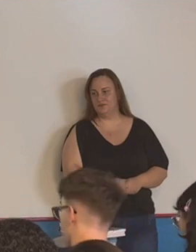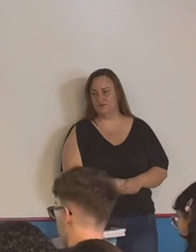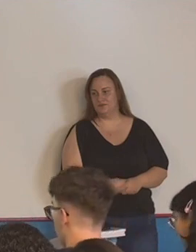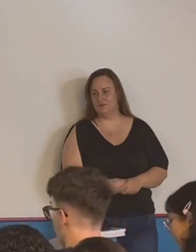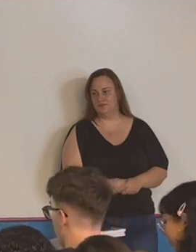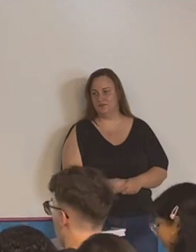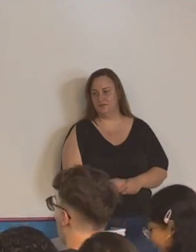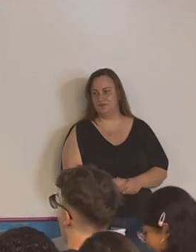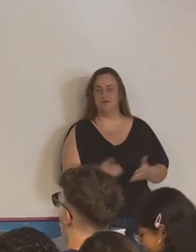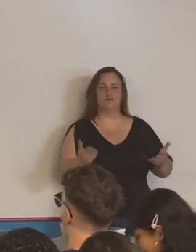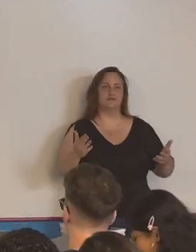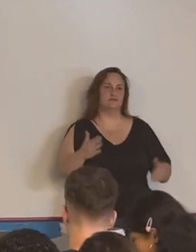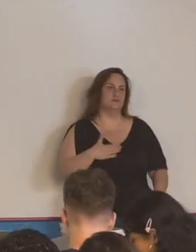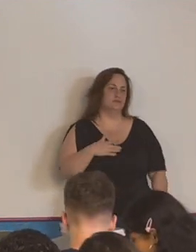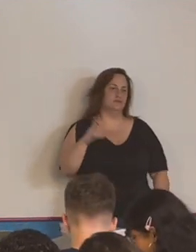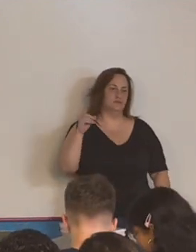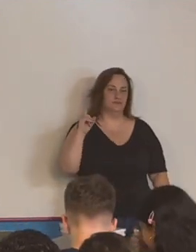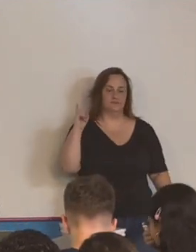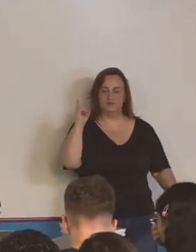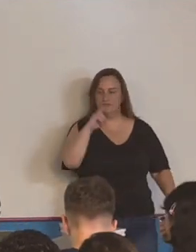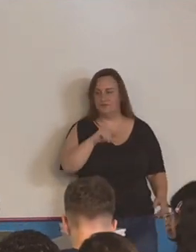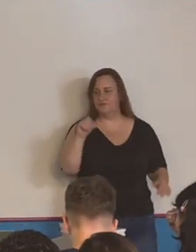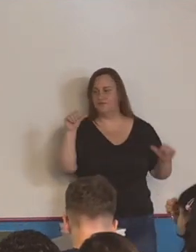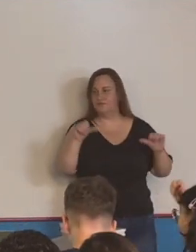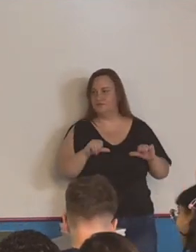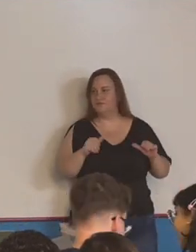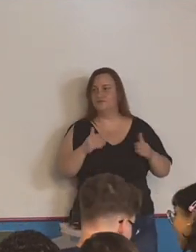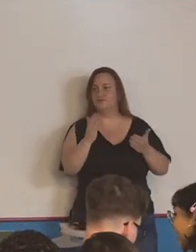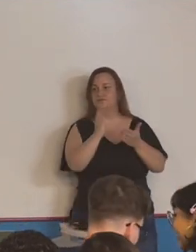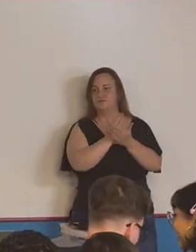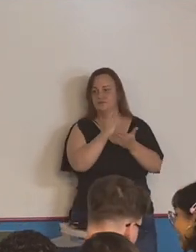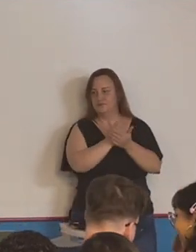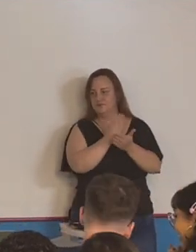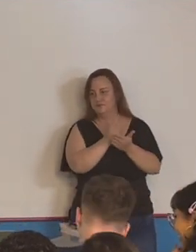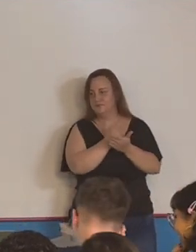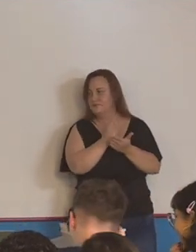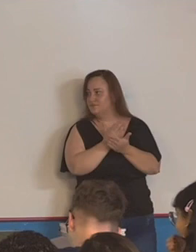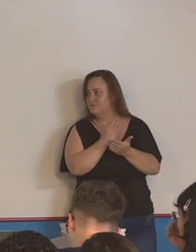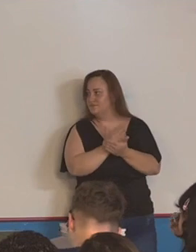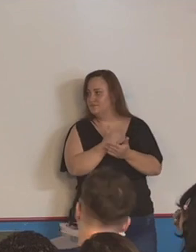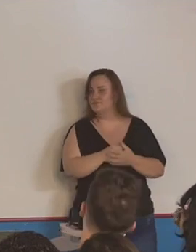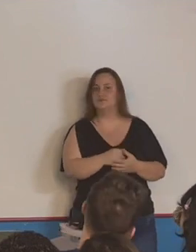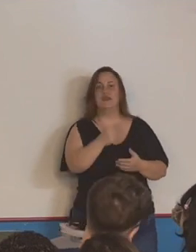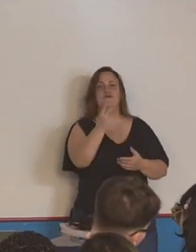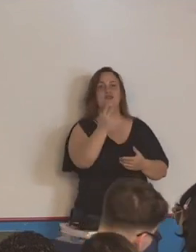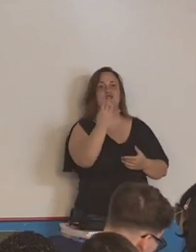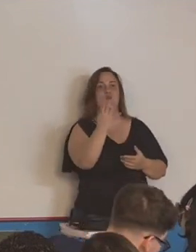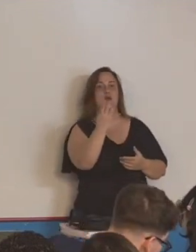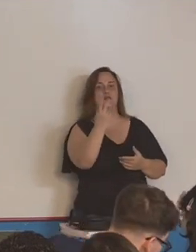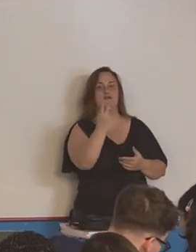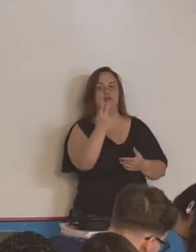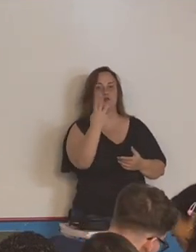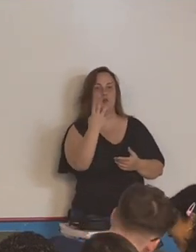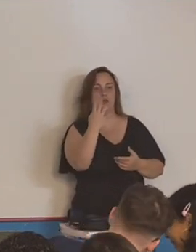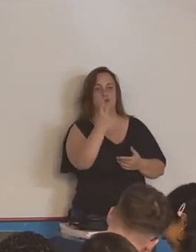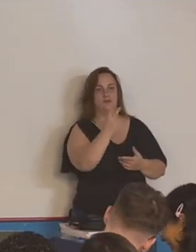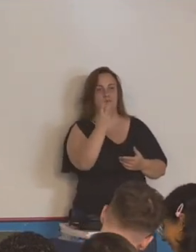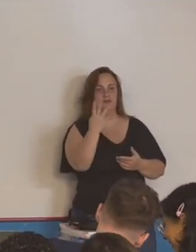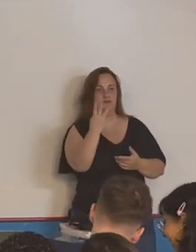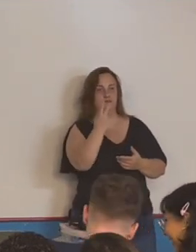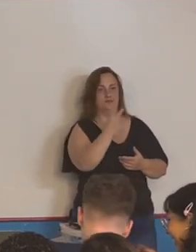Ih, caramba, tá ruim também. Bem, vai ter que abrir aí. Que página é essa? 24.